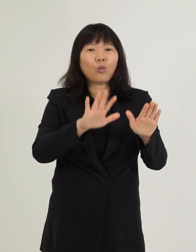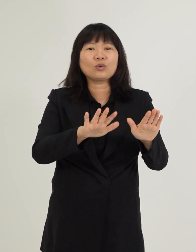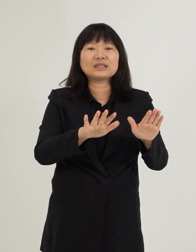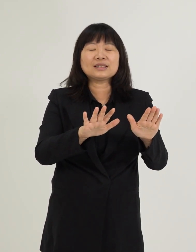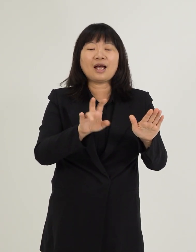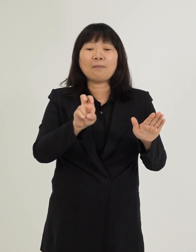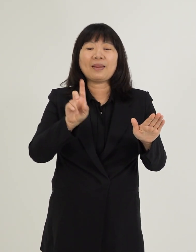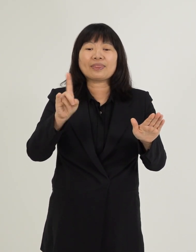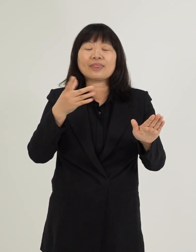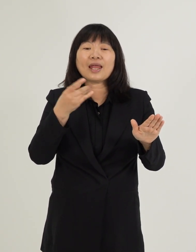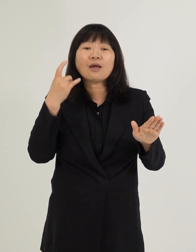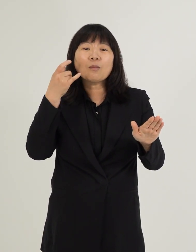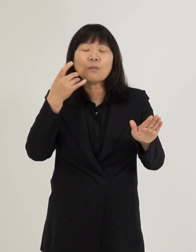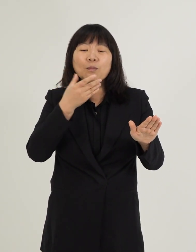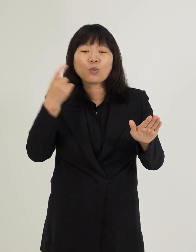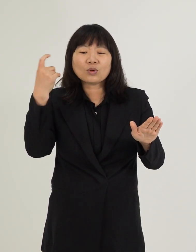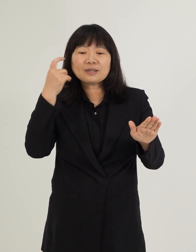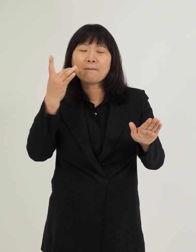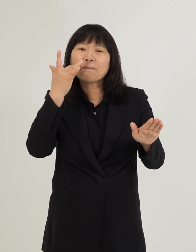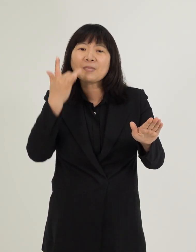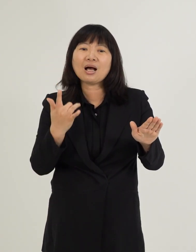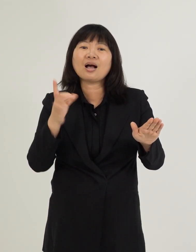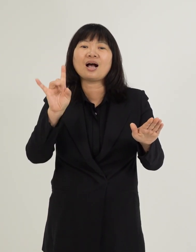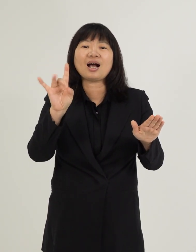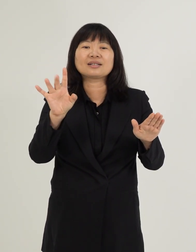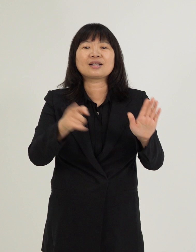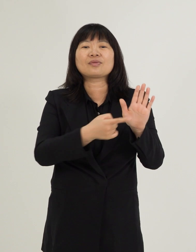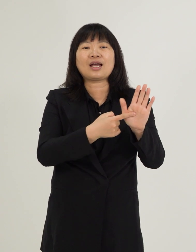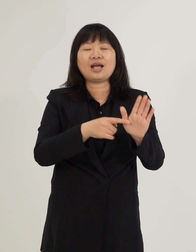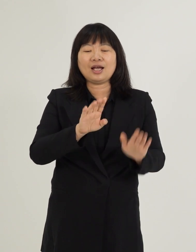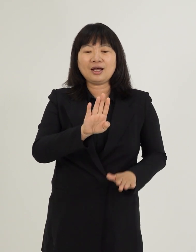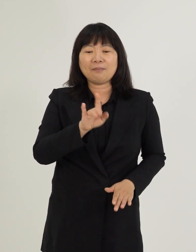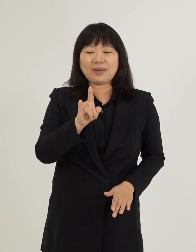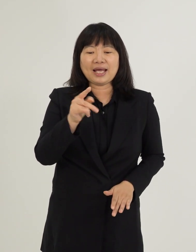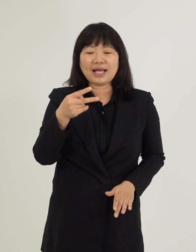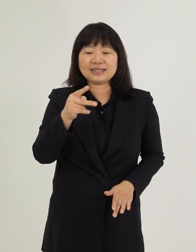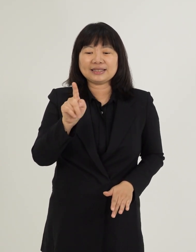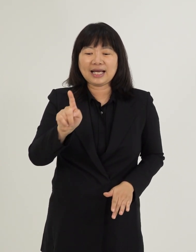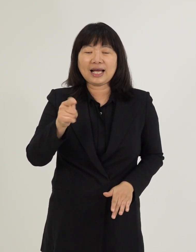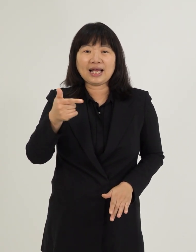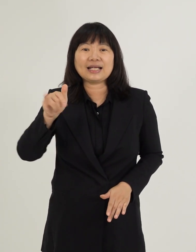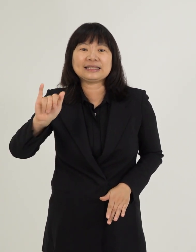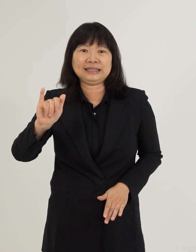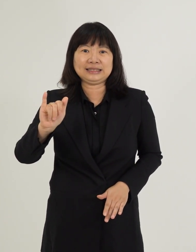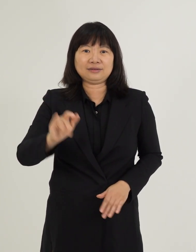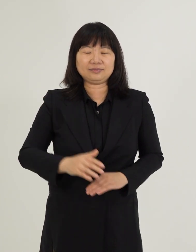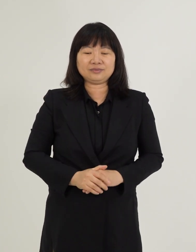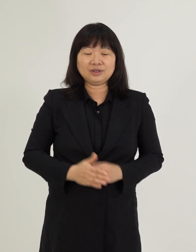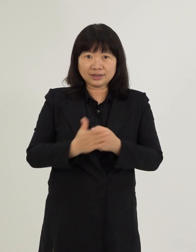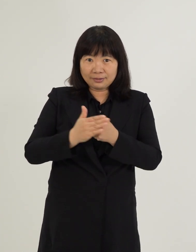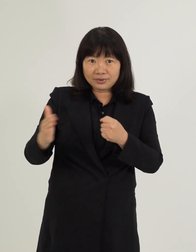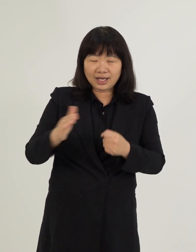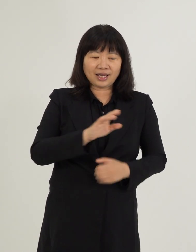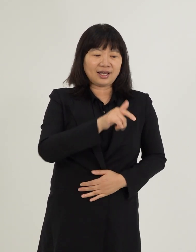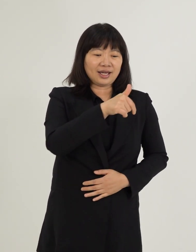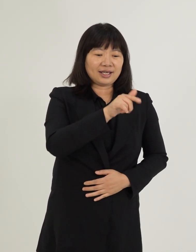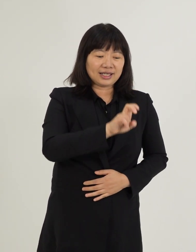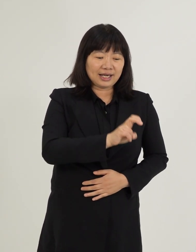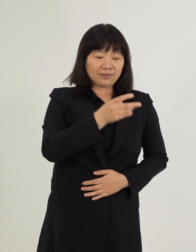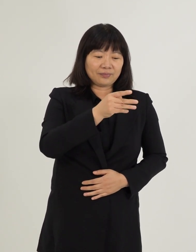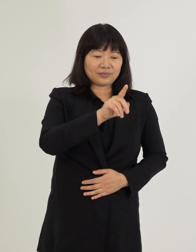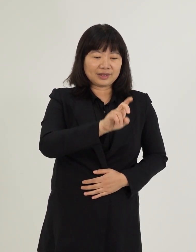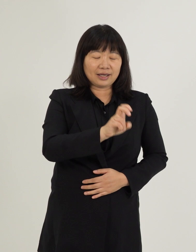그러니까 사실은 감람산, 벳바게, 베다니가